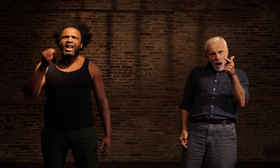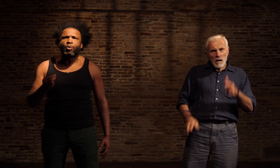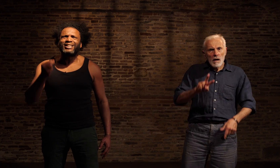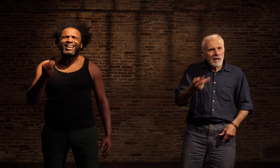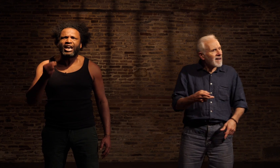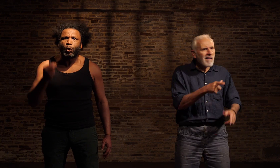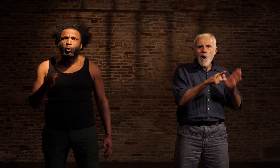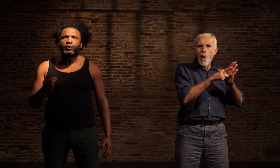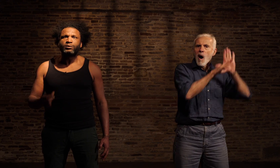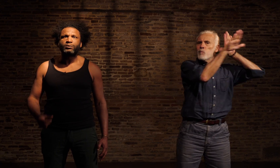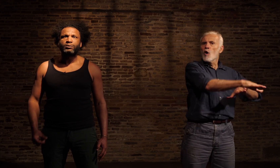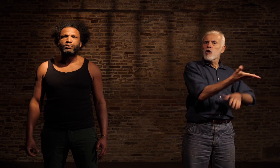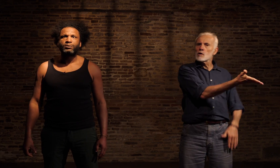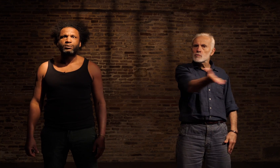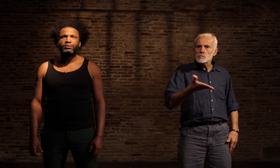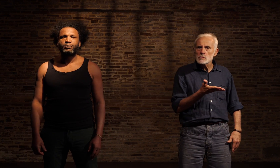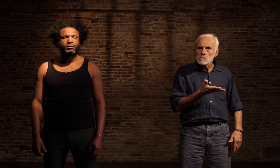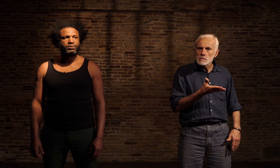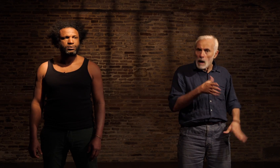la loi derrière eux